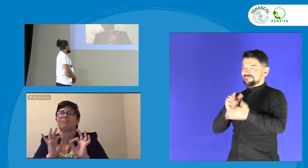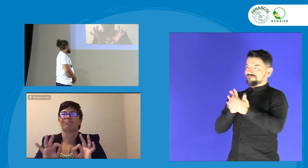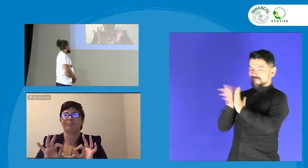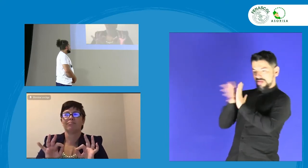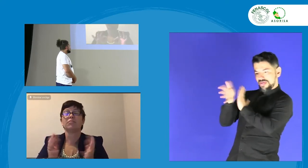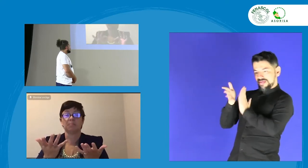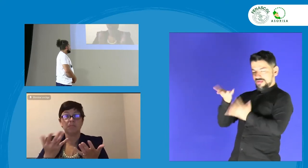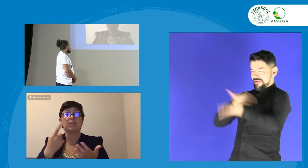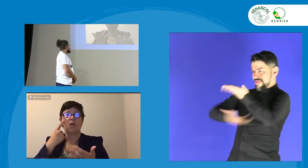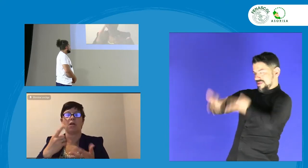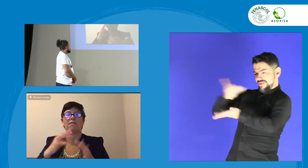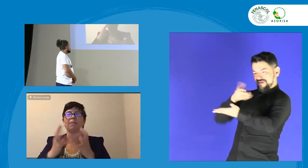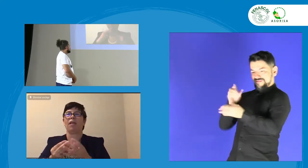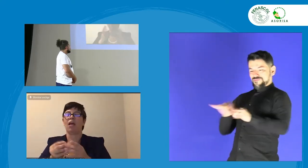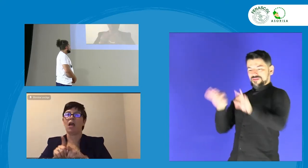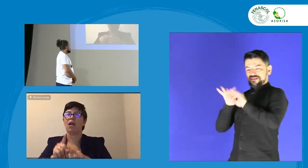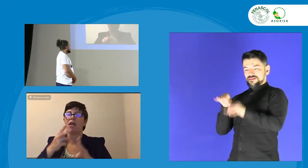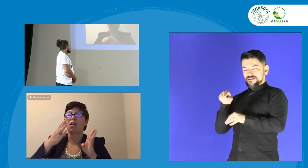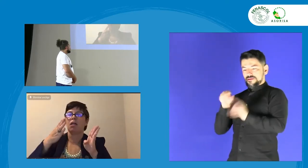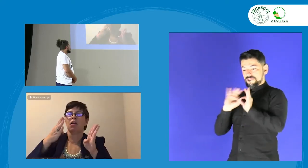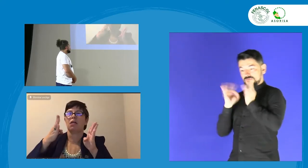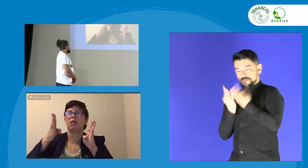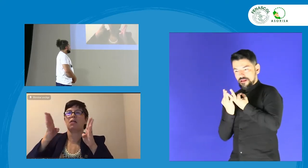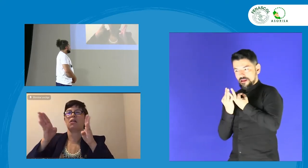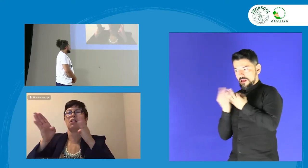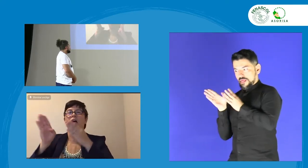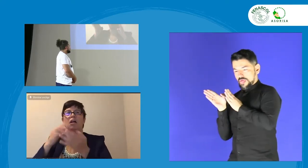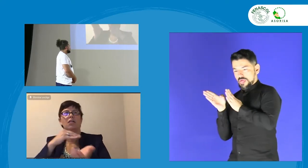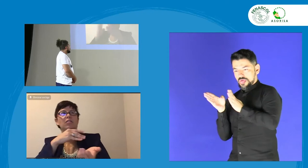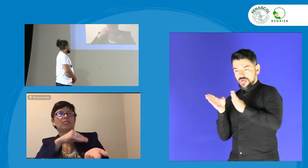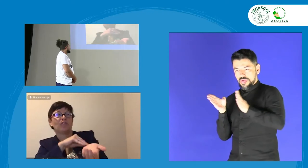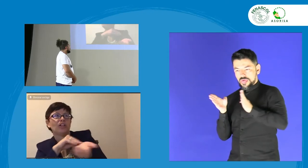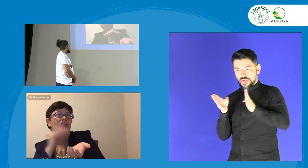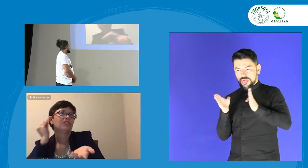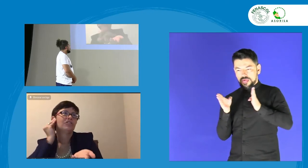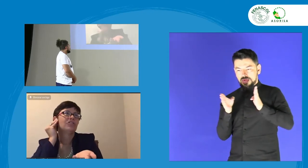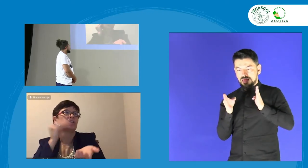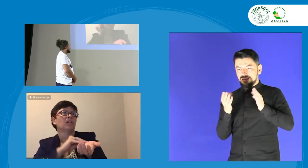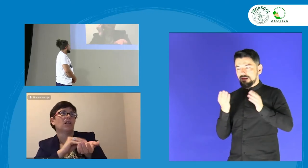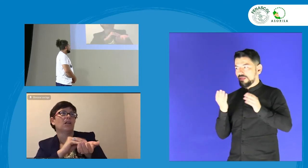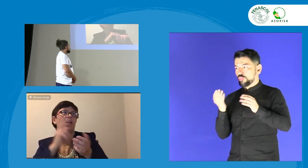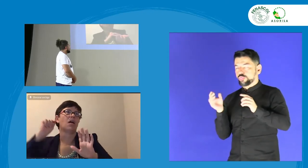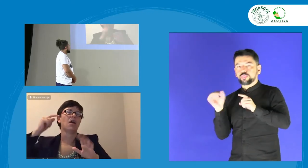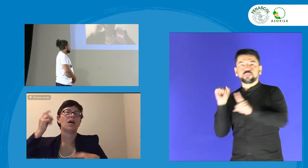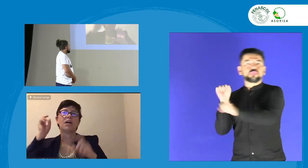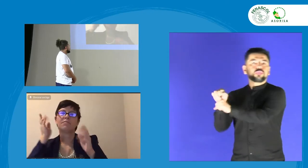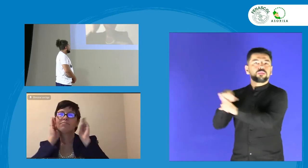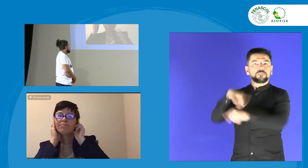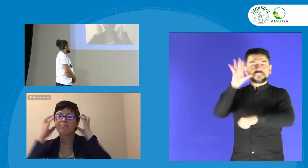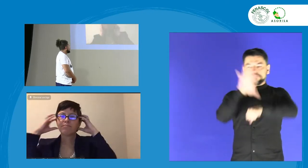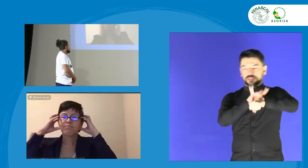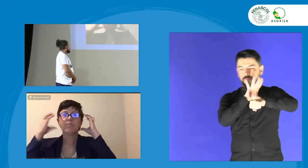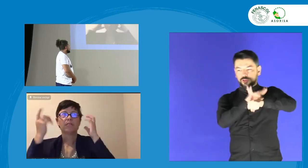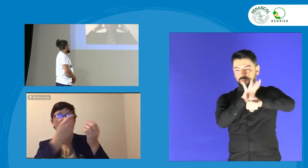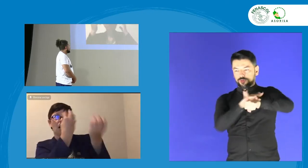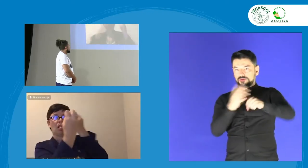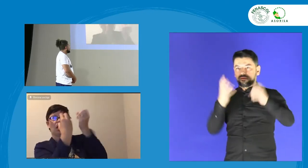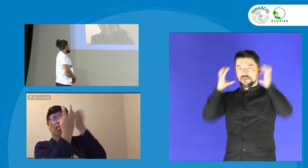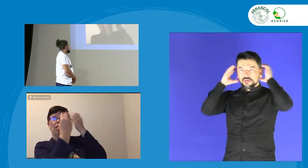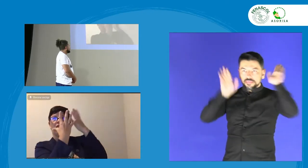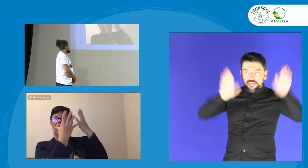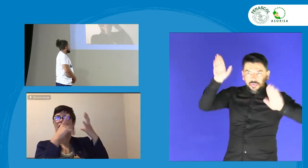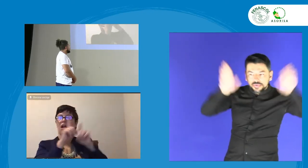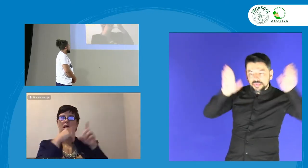una interacción en lengua de señas y que la persona pues pueda ir enfocándose ya pasando desde